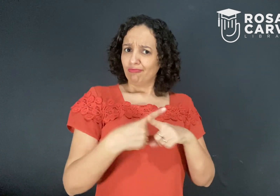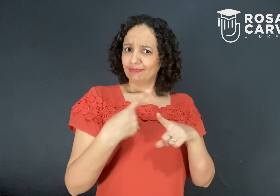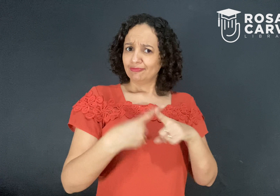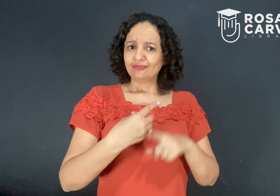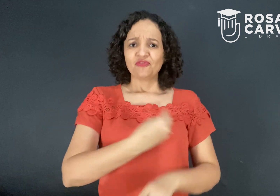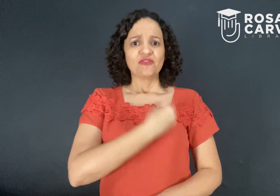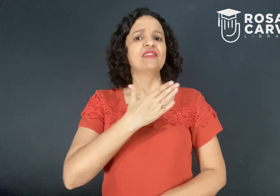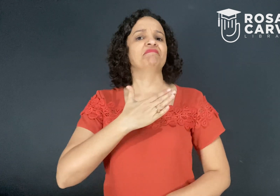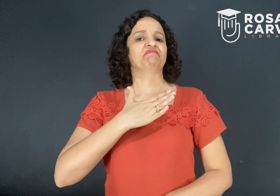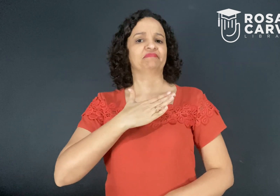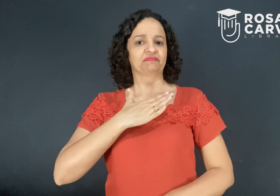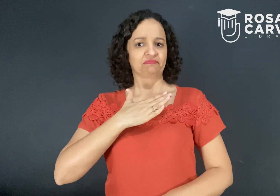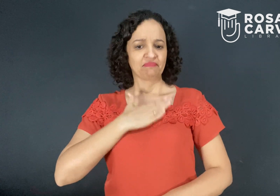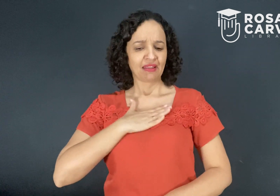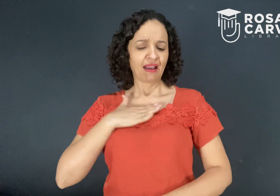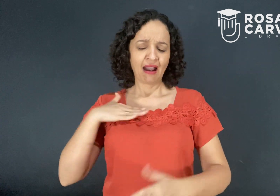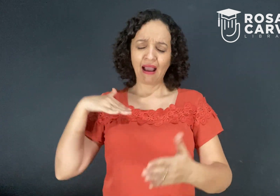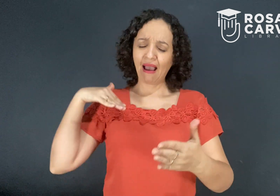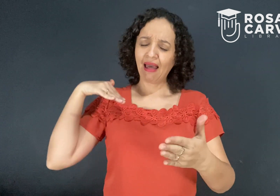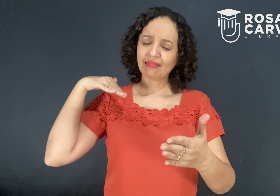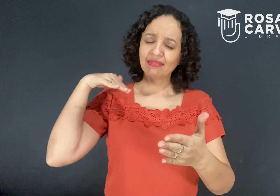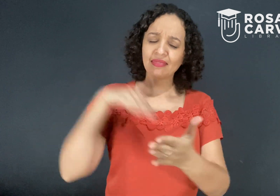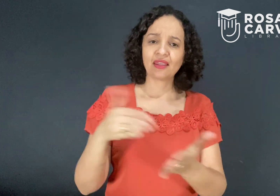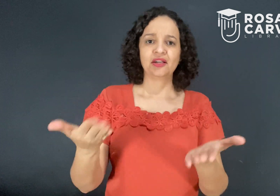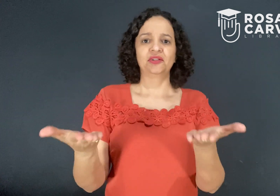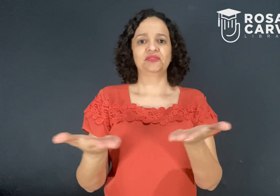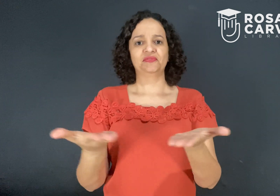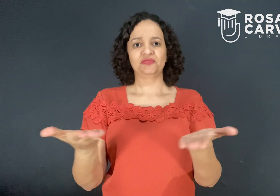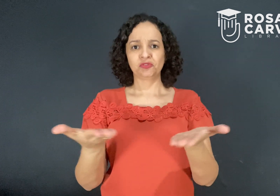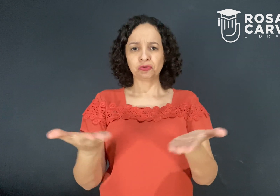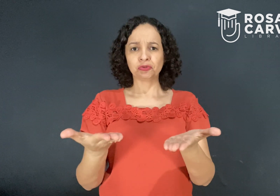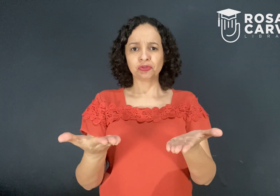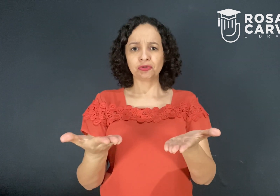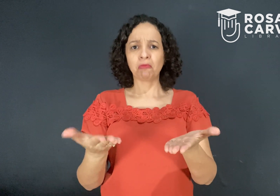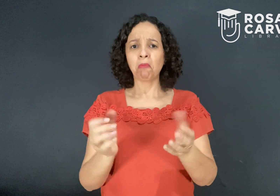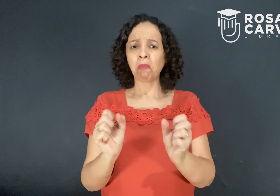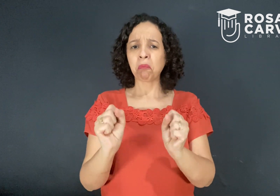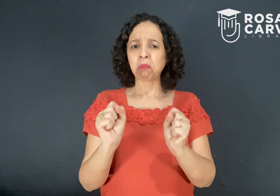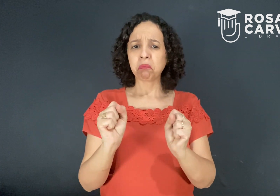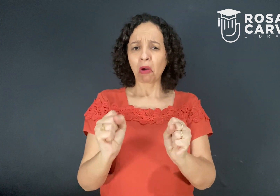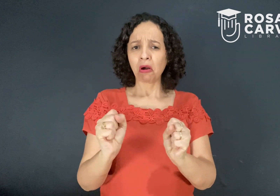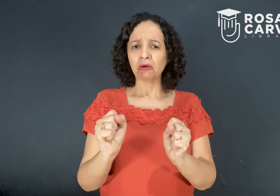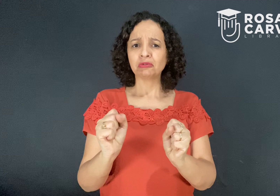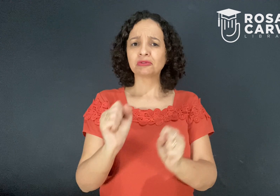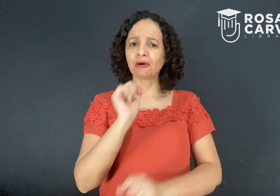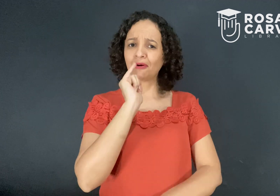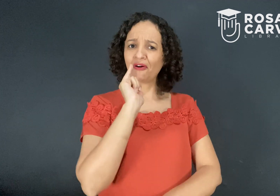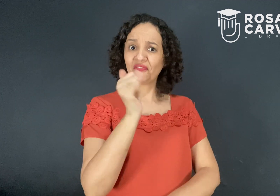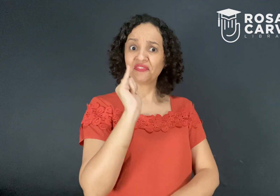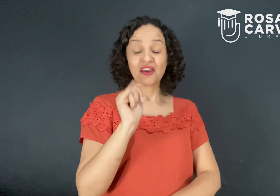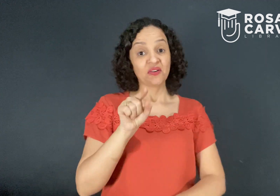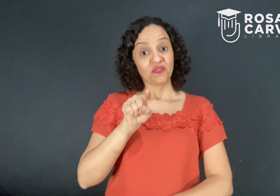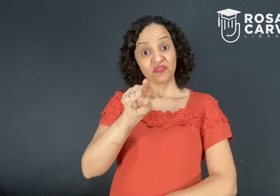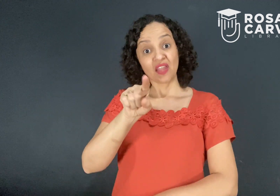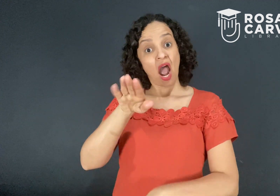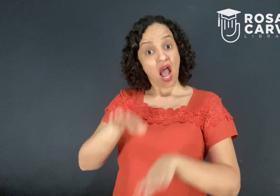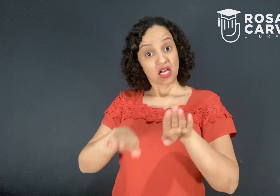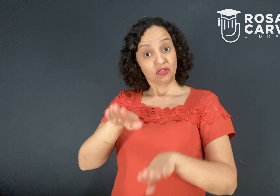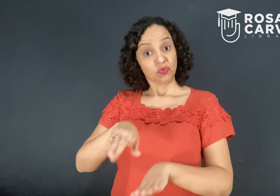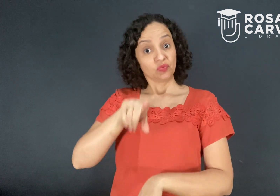tudo isso que eu vivi e vivo com o TDAH, hoje eu posso aqui compartilhar com você e talvez